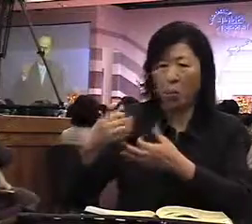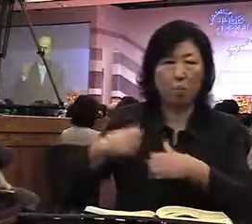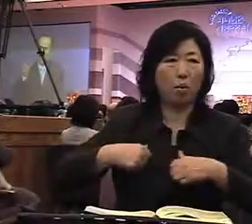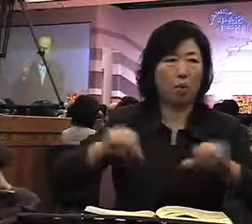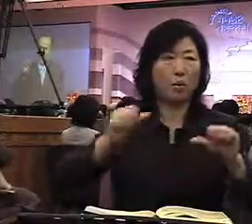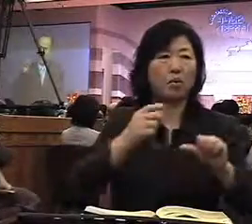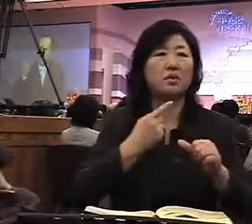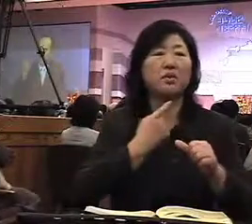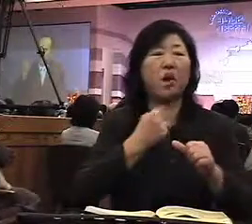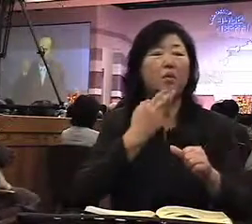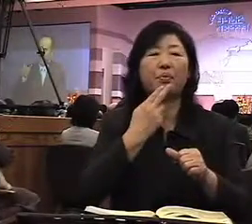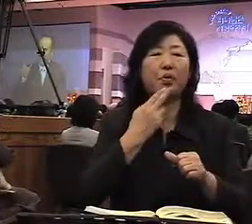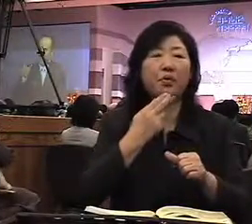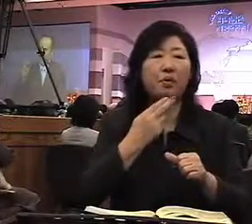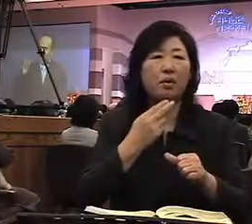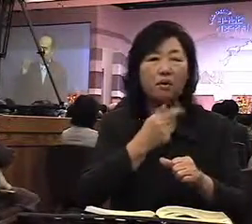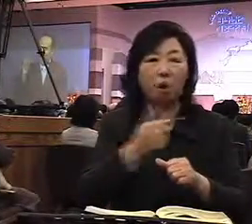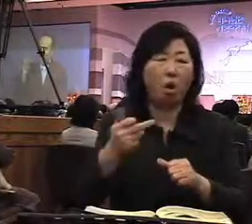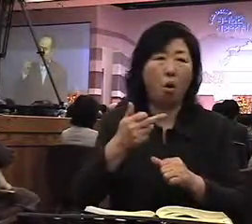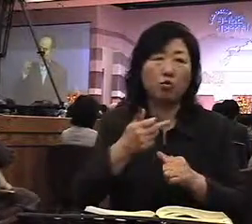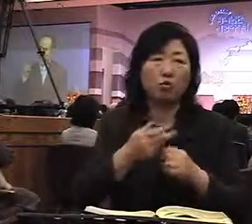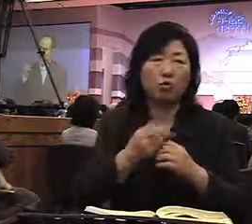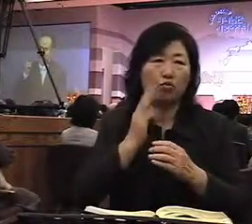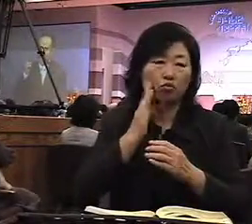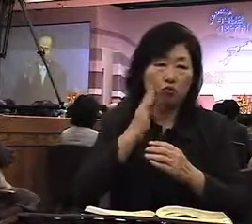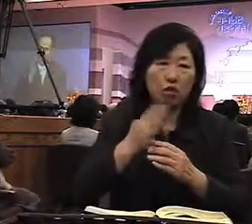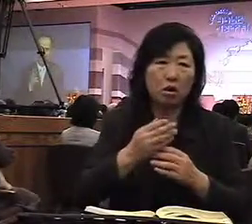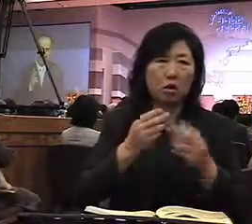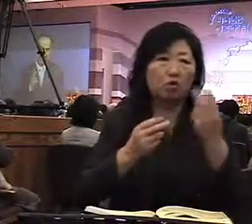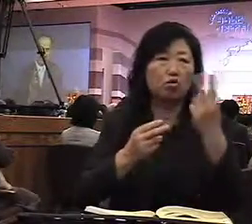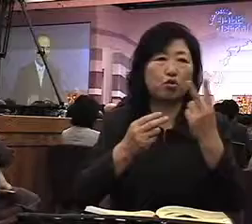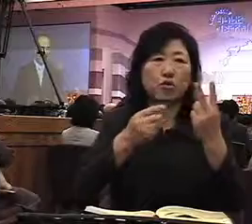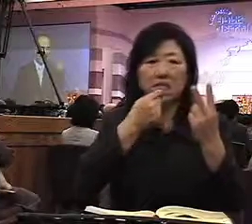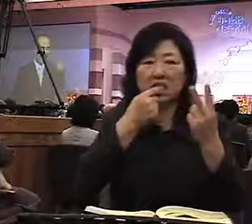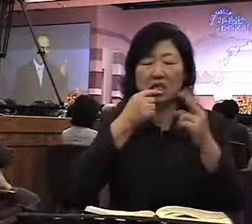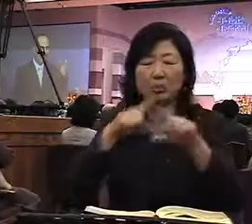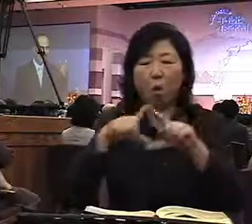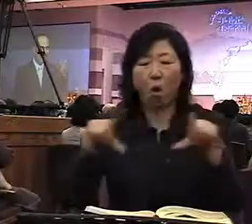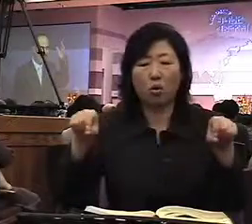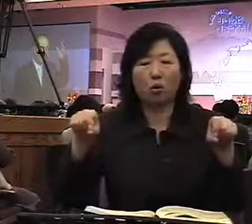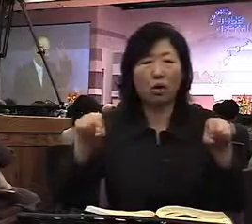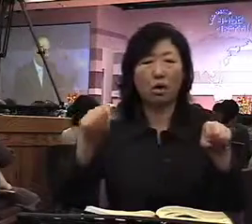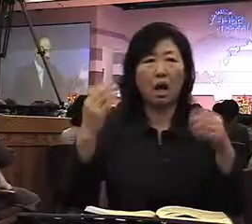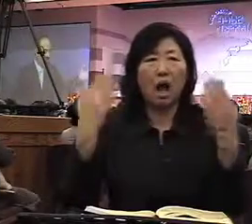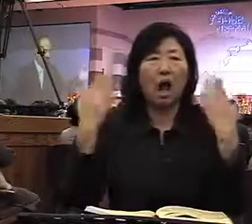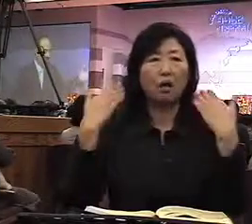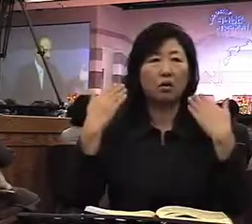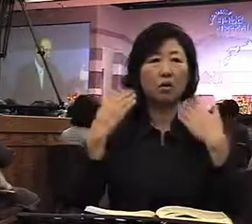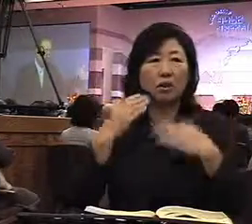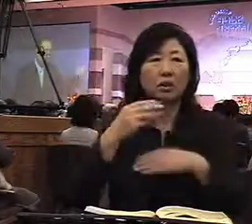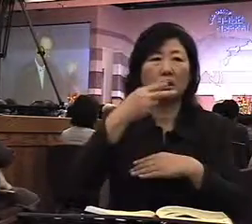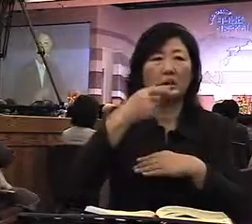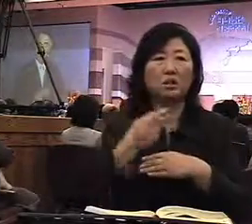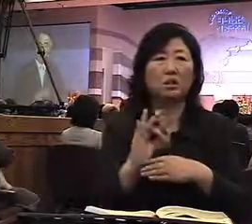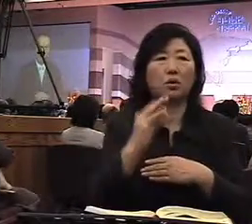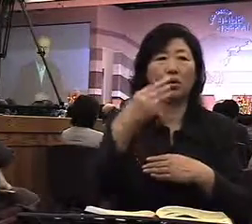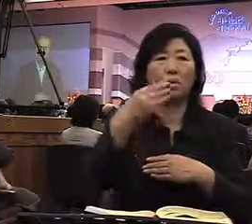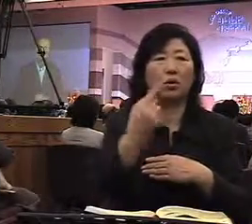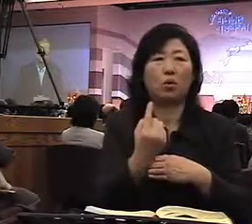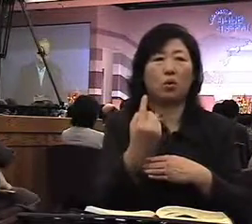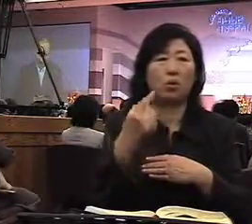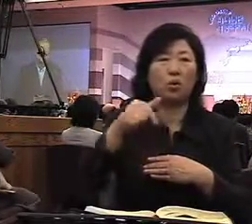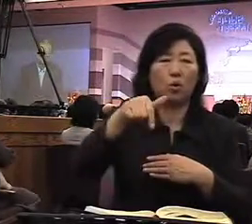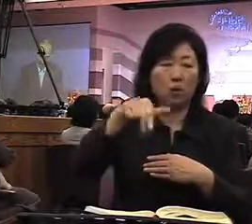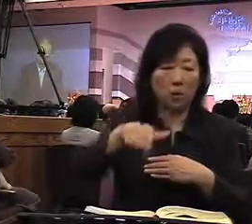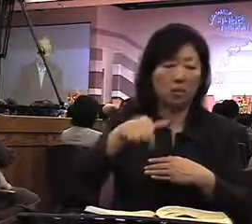하나님은 그 주말에 너무도 중요하게 두 개의 봉투를 제 친구에게 받아서 학교 등록금을 다 내는 역사를 겪었습니다. 그거 되게